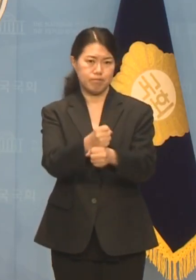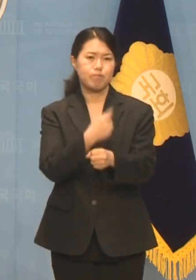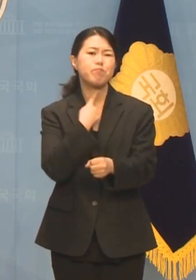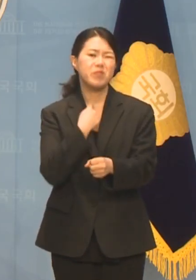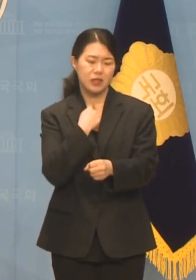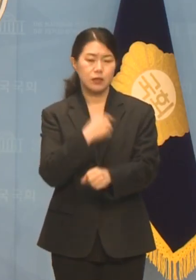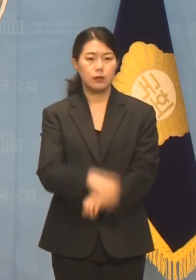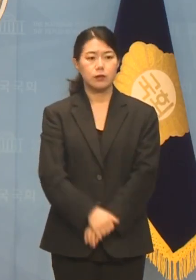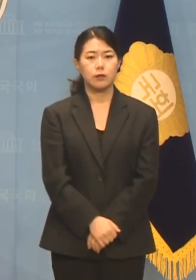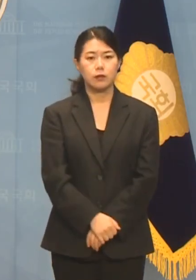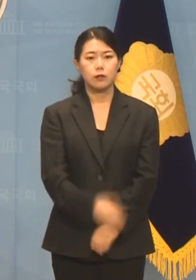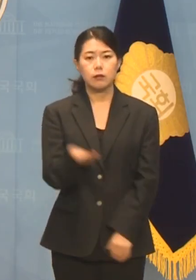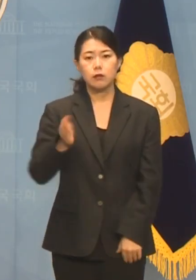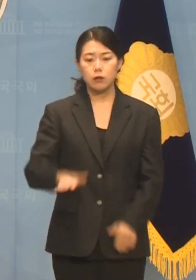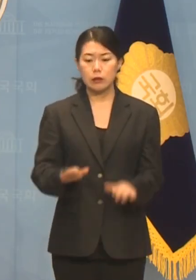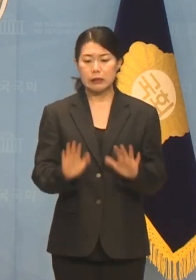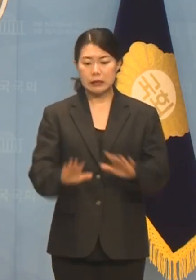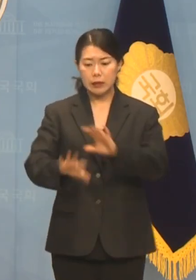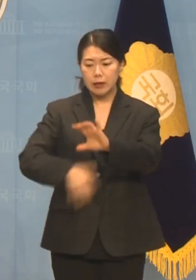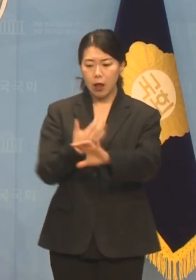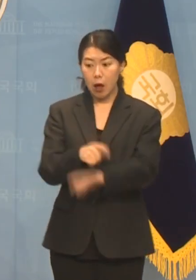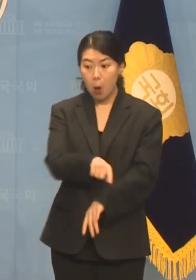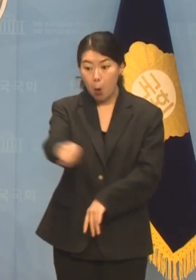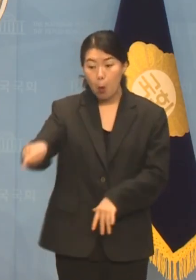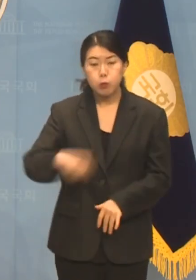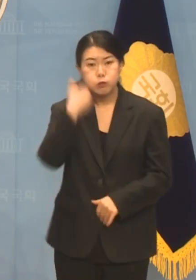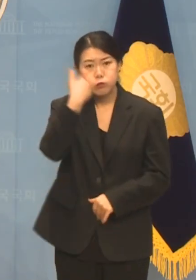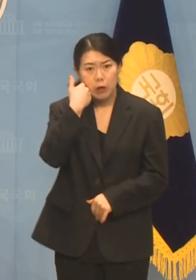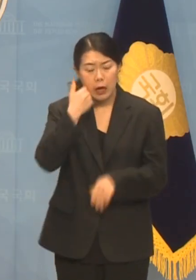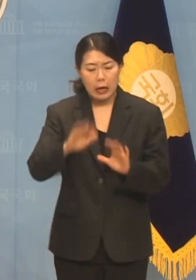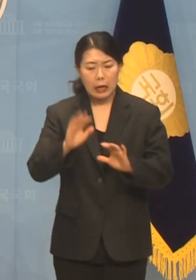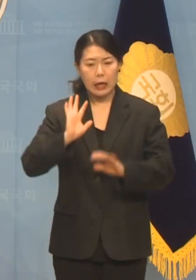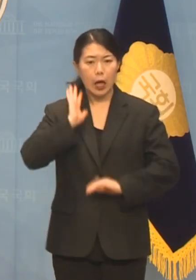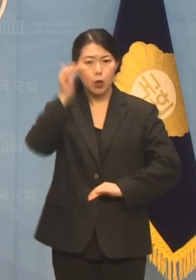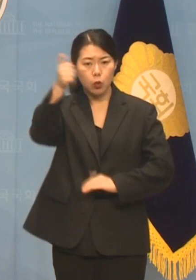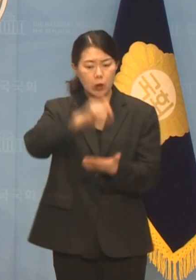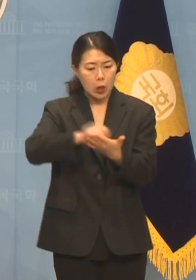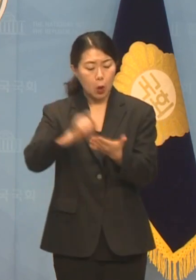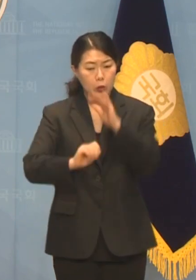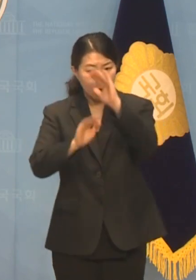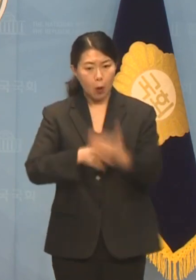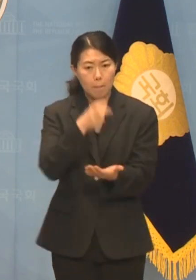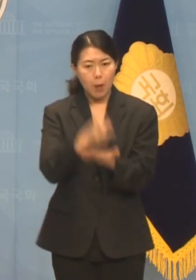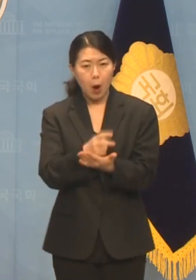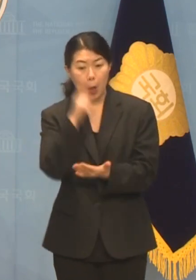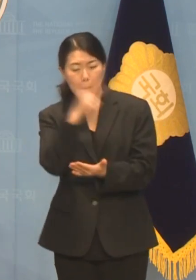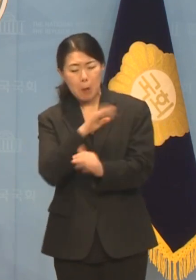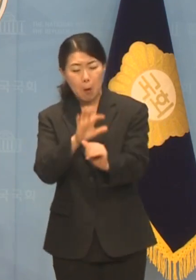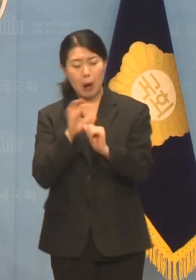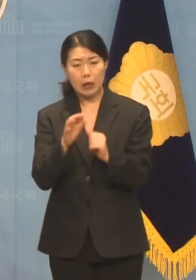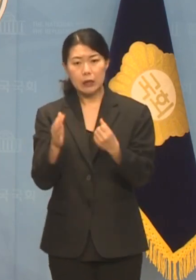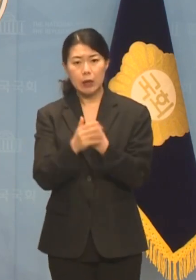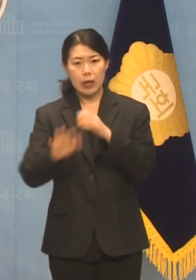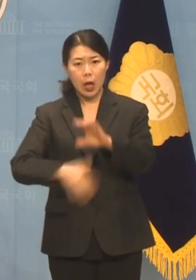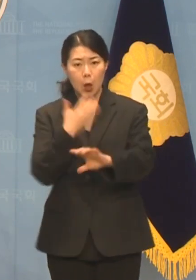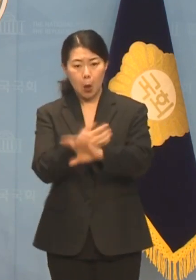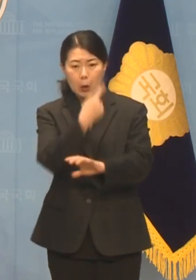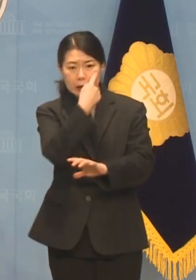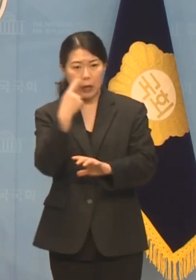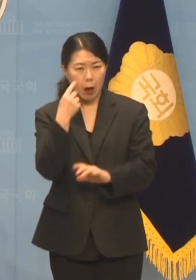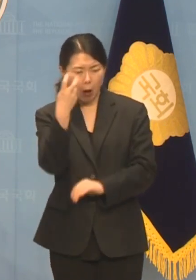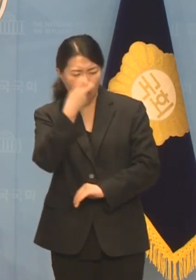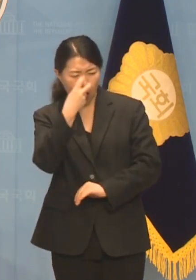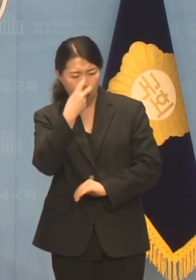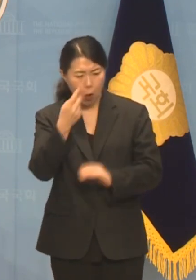법안입니다. 하지만 지금 내란 세력들은 대통령 기록물법을 악용하여 내란의 진상을 밝힐 증거가 될